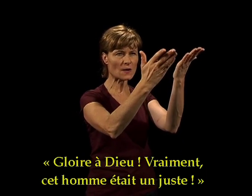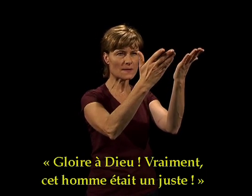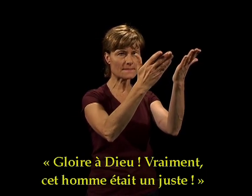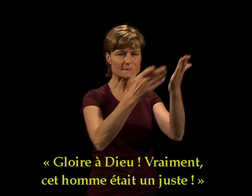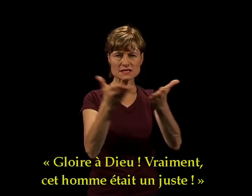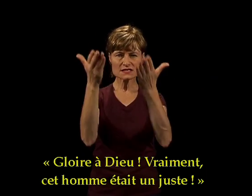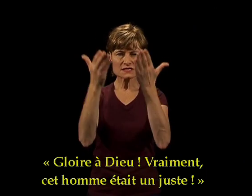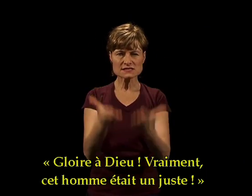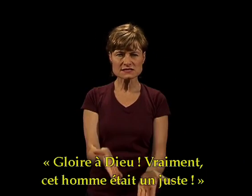était injuste. »